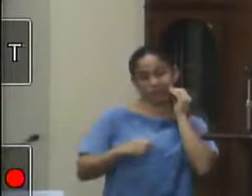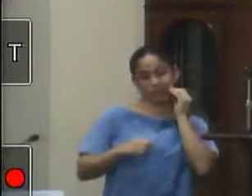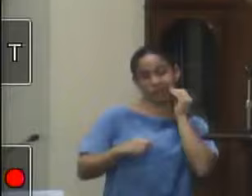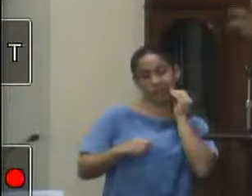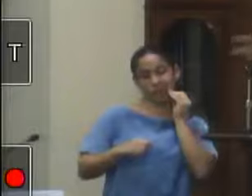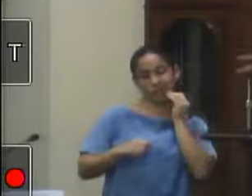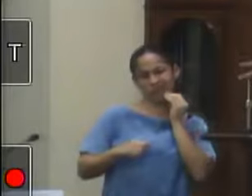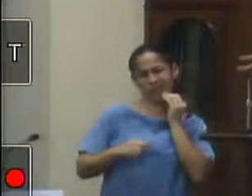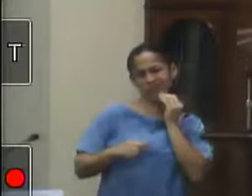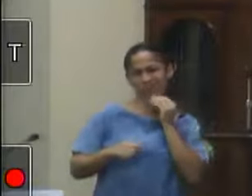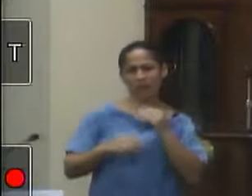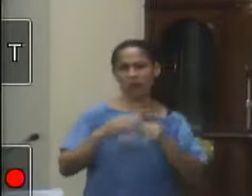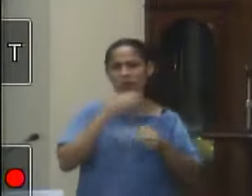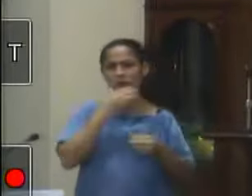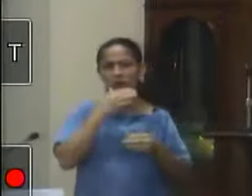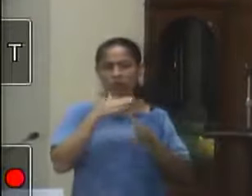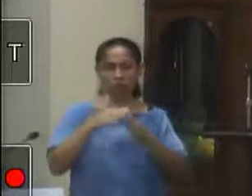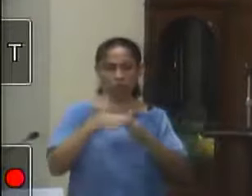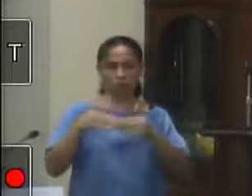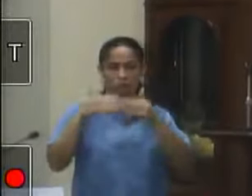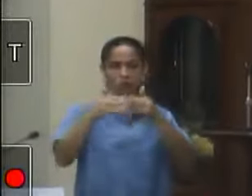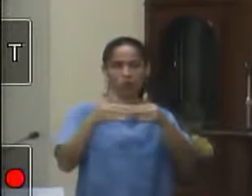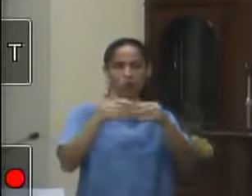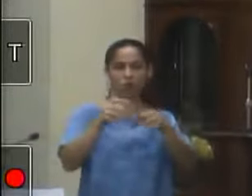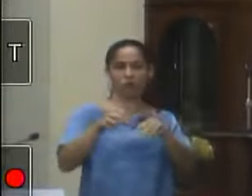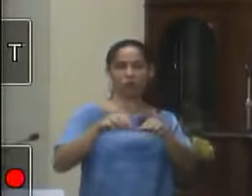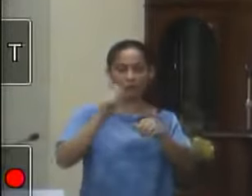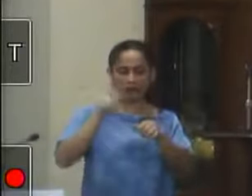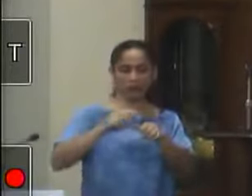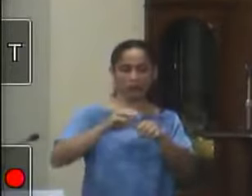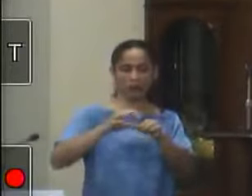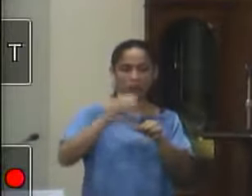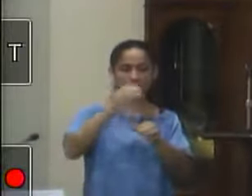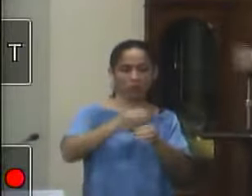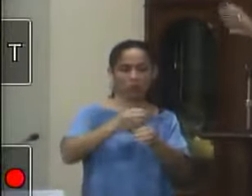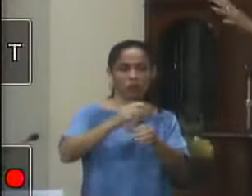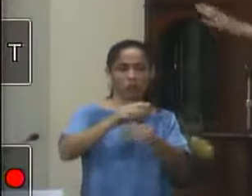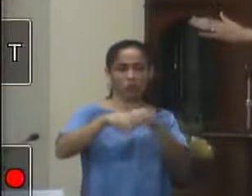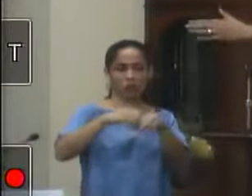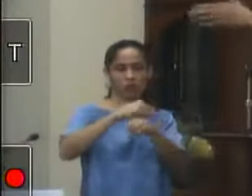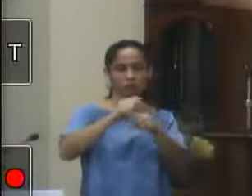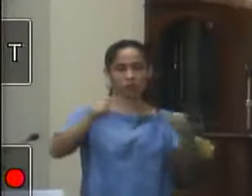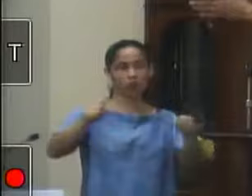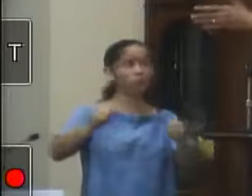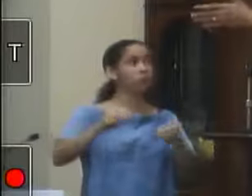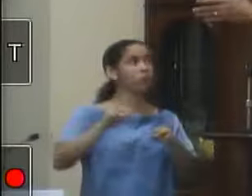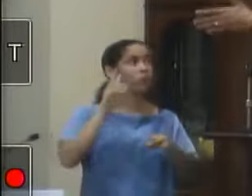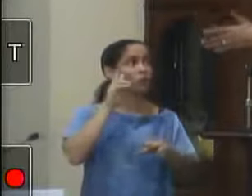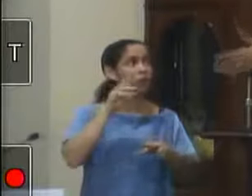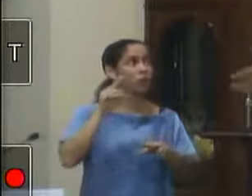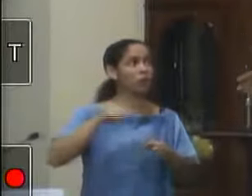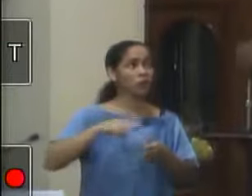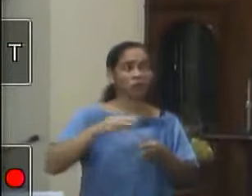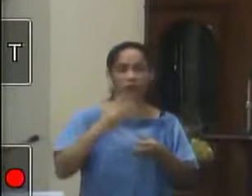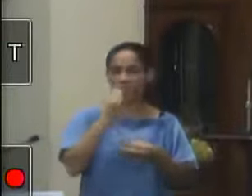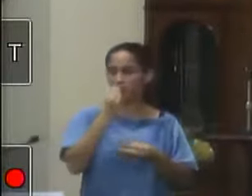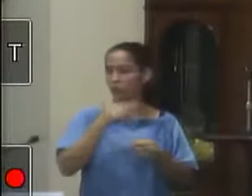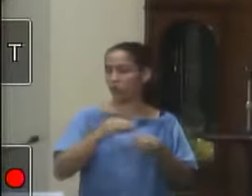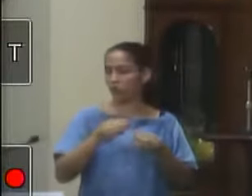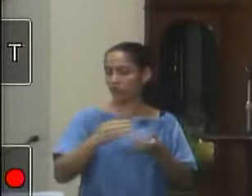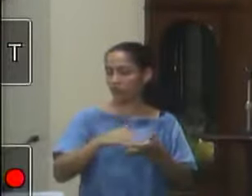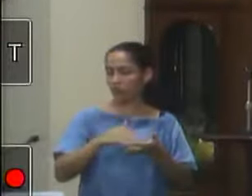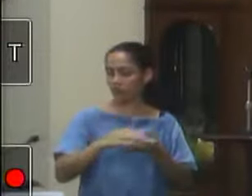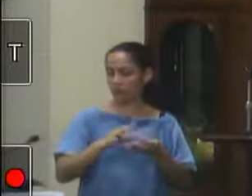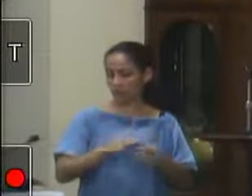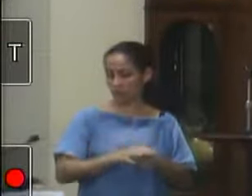o pessoal vai poder amarrar o barco ali para poder fazer o deslocamento. Tem várias funções aí. Depois, Pedro, queria que você desse uma olhada até nas fotos que a